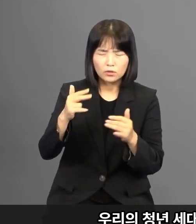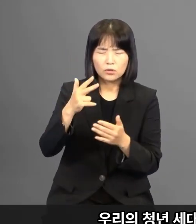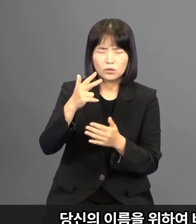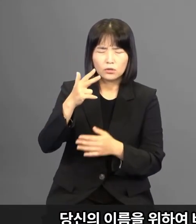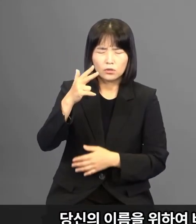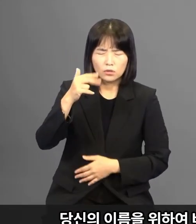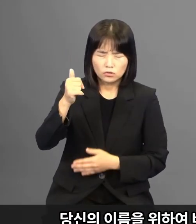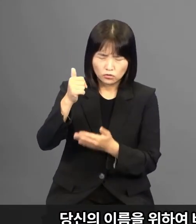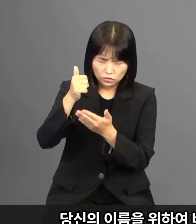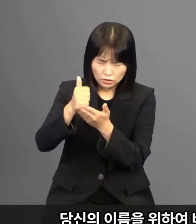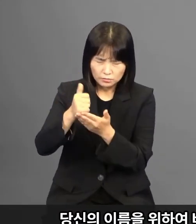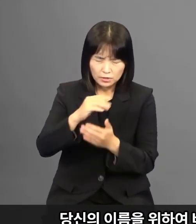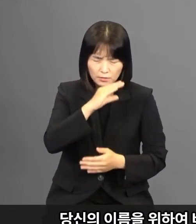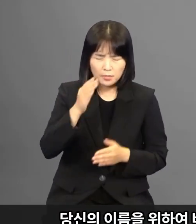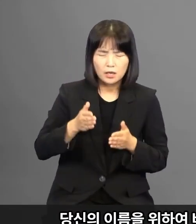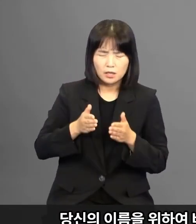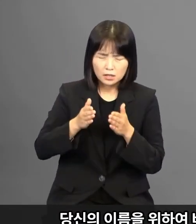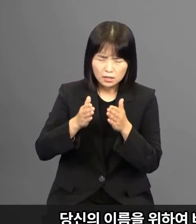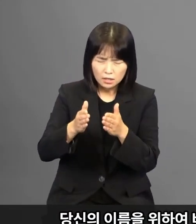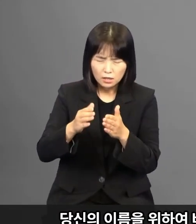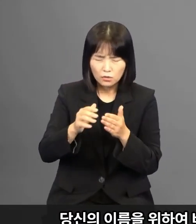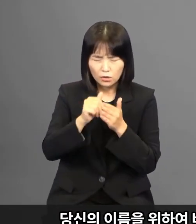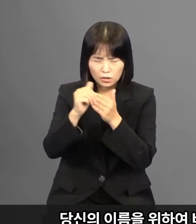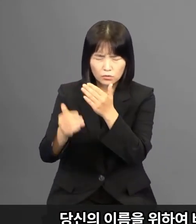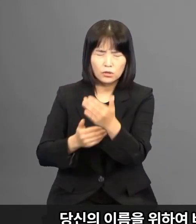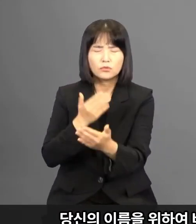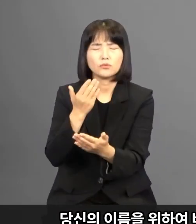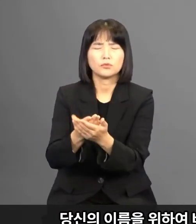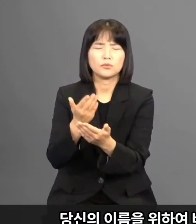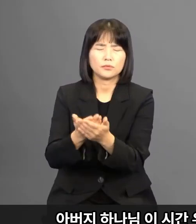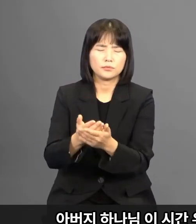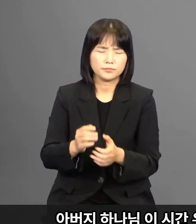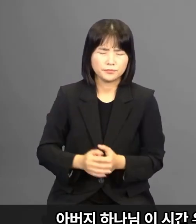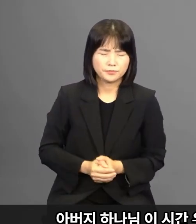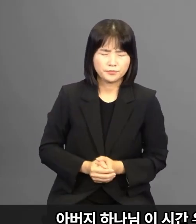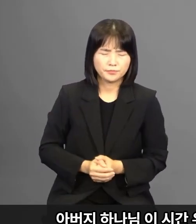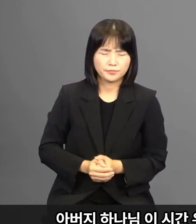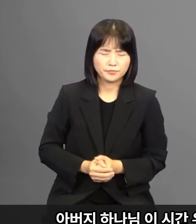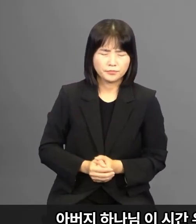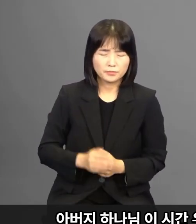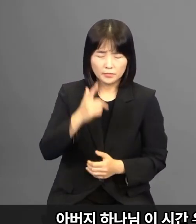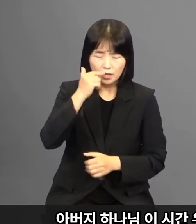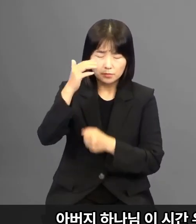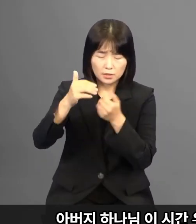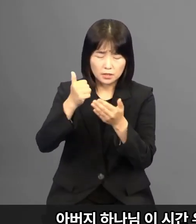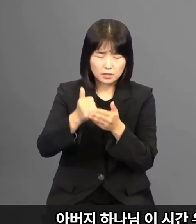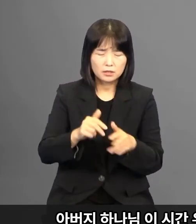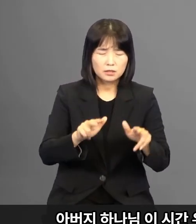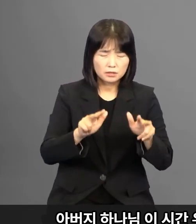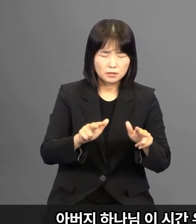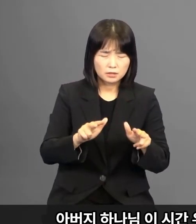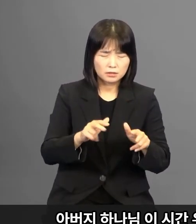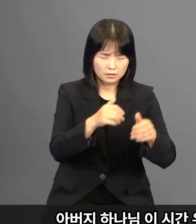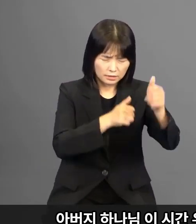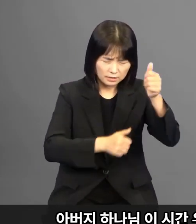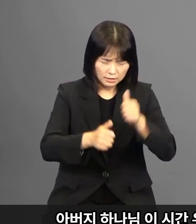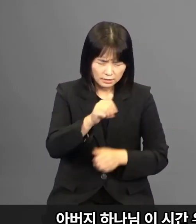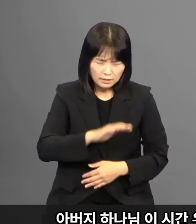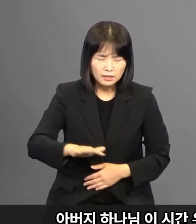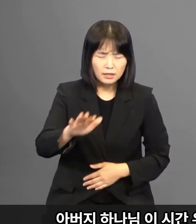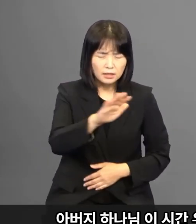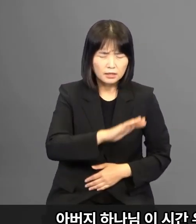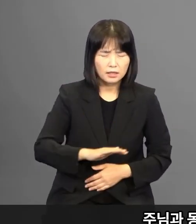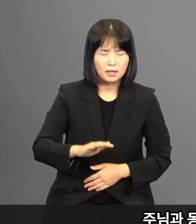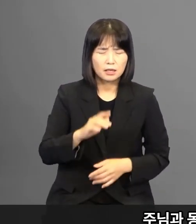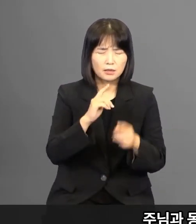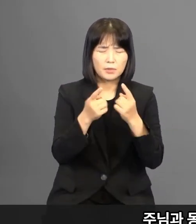길로, 당신의 이름을 위하여 바른 길로 인도해 주시기를 원합니다. 아버지 하나님, 이 시간 우리 온 세대가 다시 한번 말씀